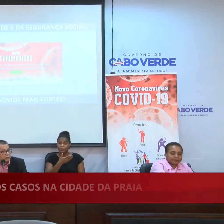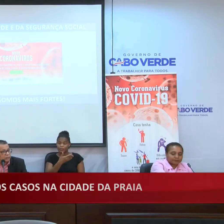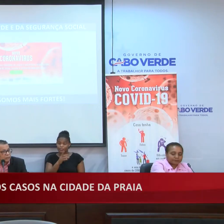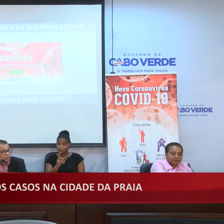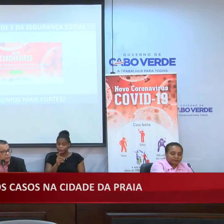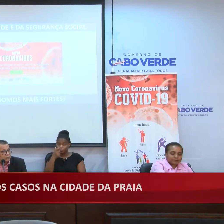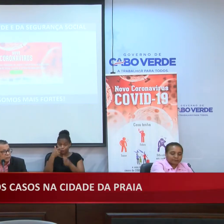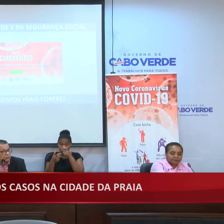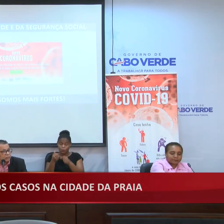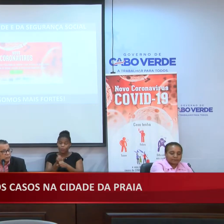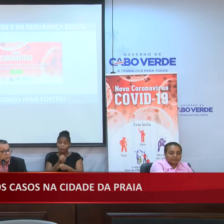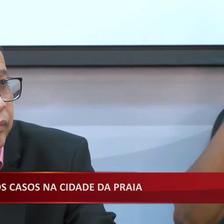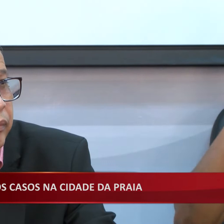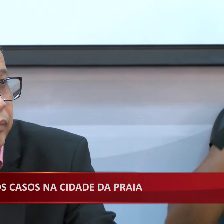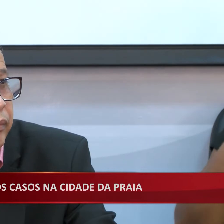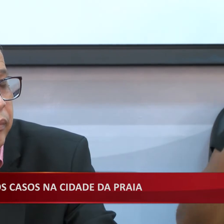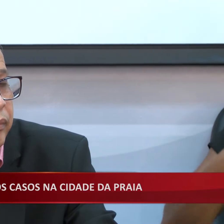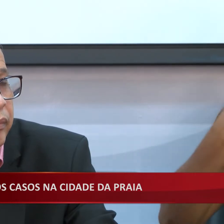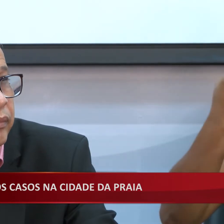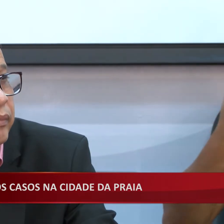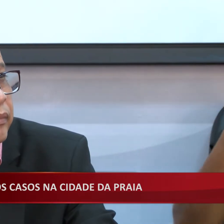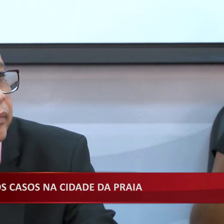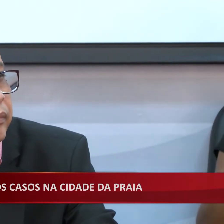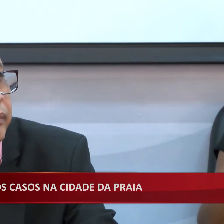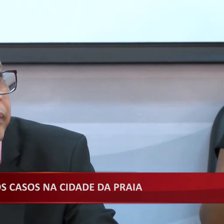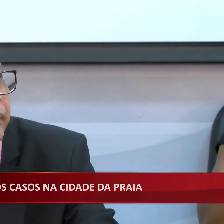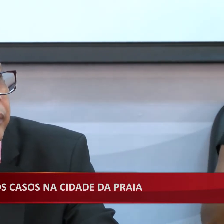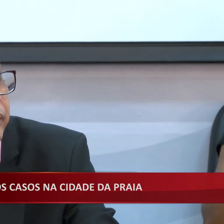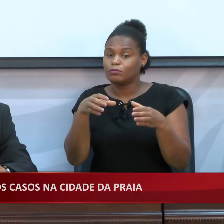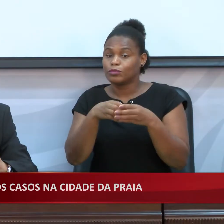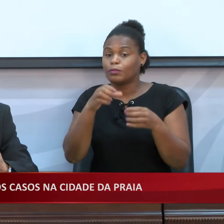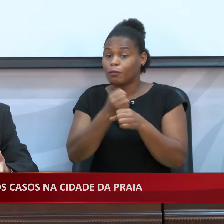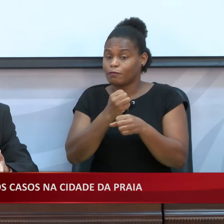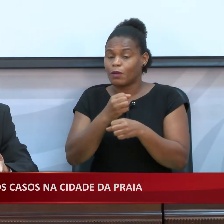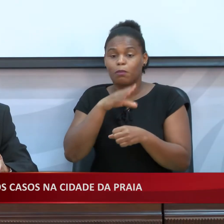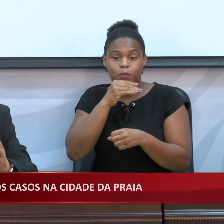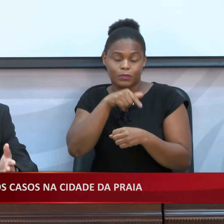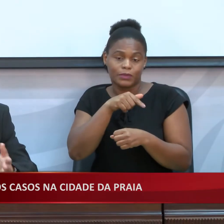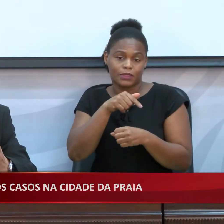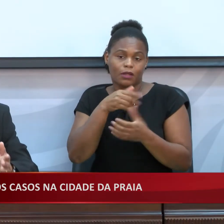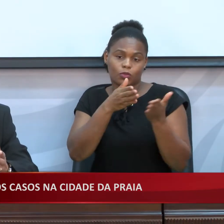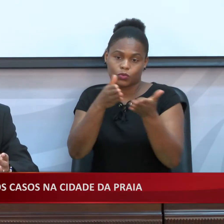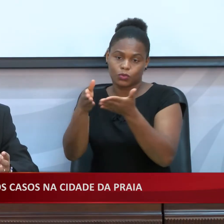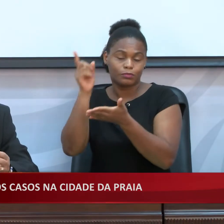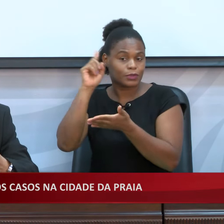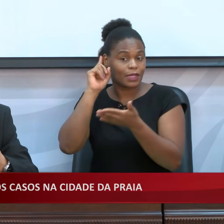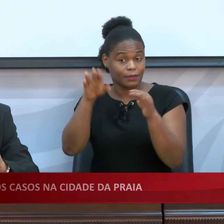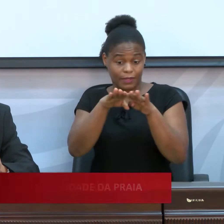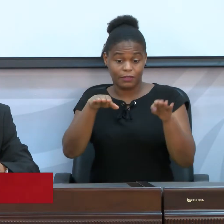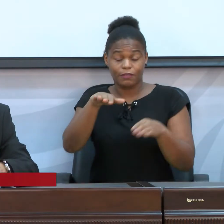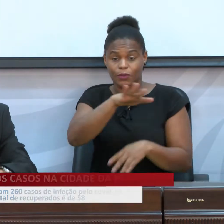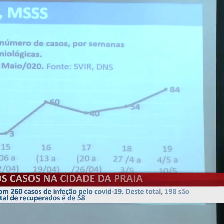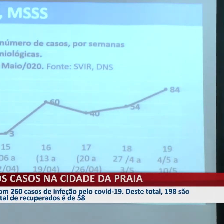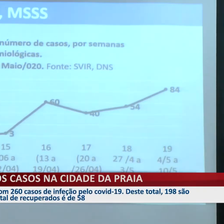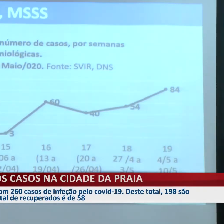como tem sido feito todas as segundas-feiras o diretor nacional da saúde fez o balanço geral da semana epidemiológica da